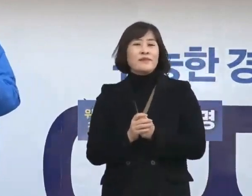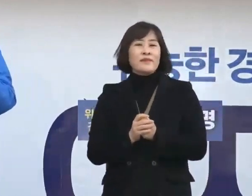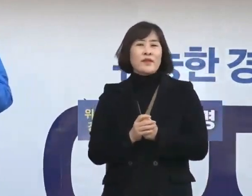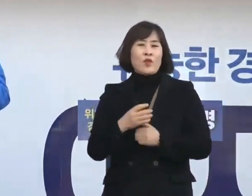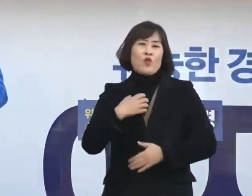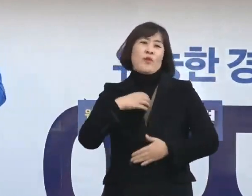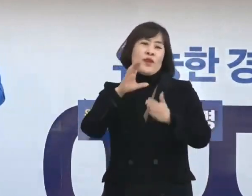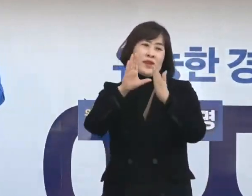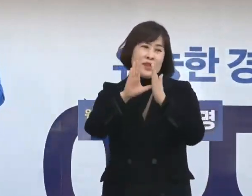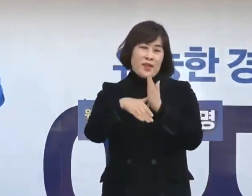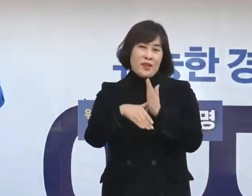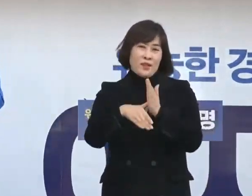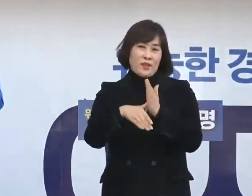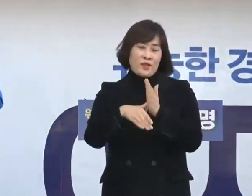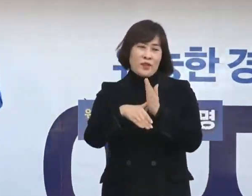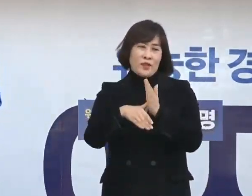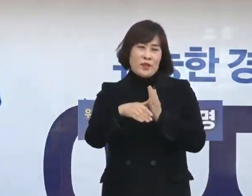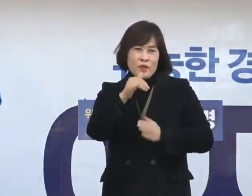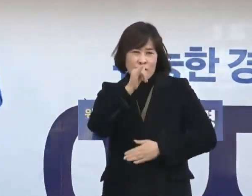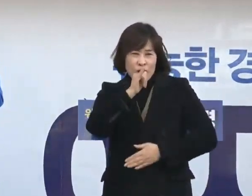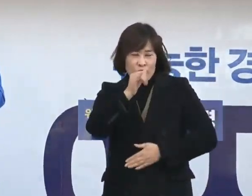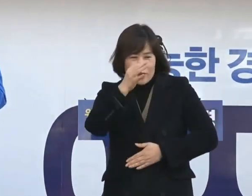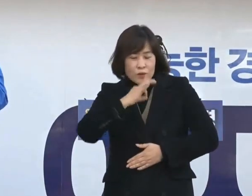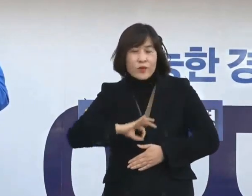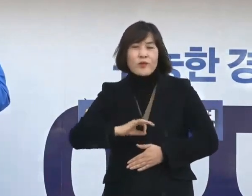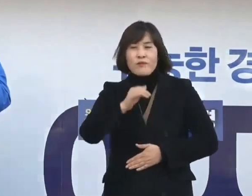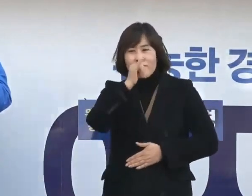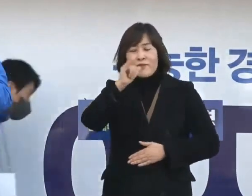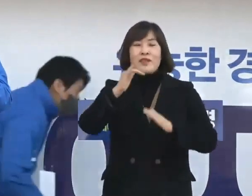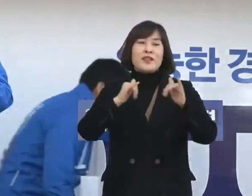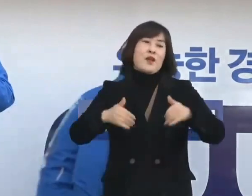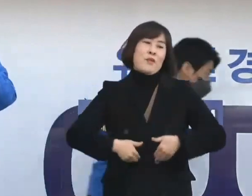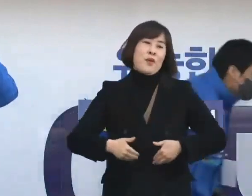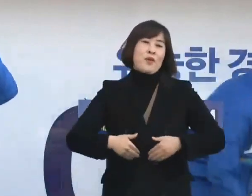위기의 시대에는 유능한 사람이 필요합니다.